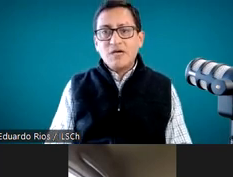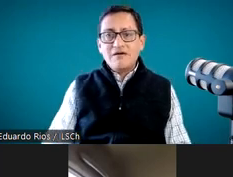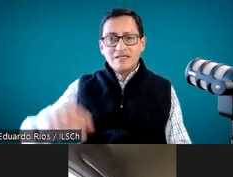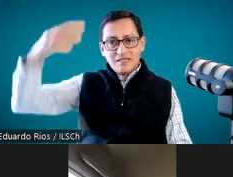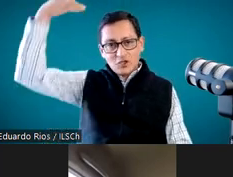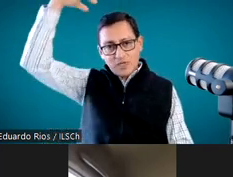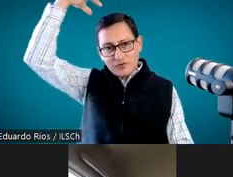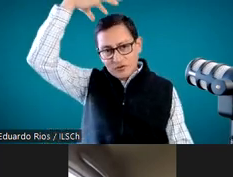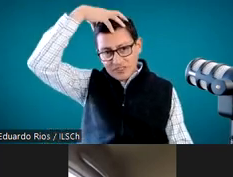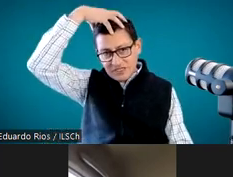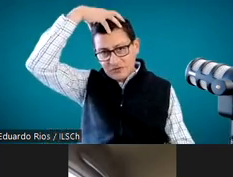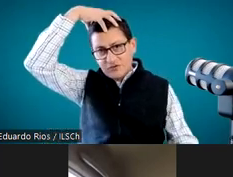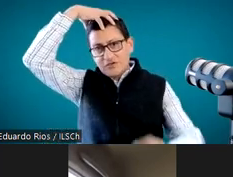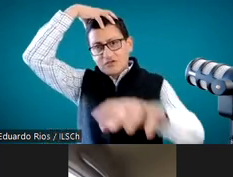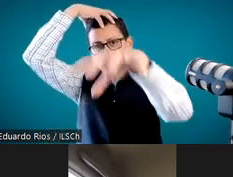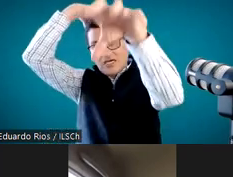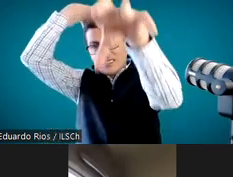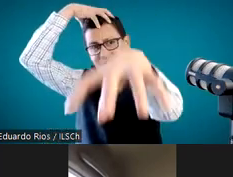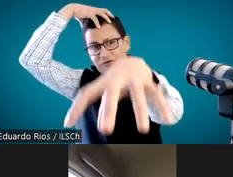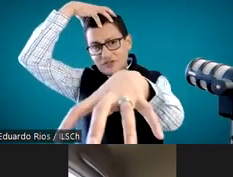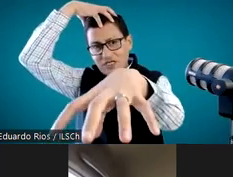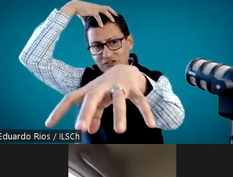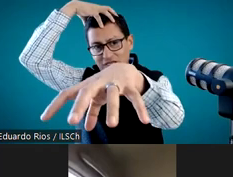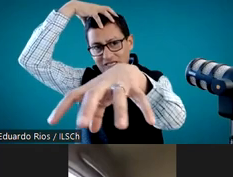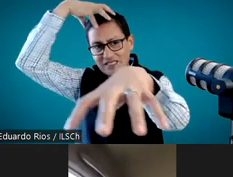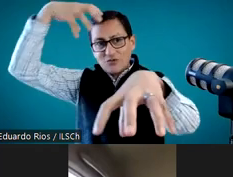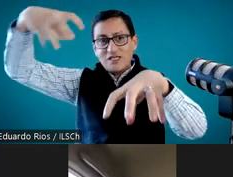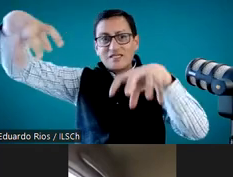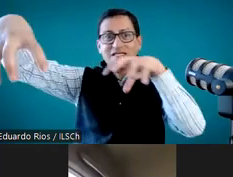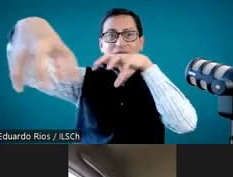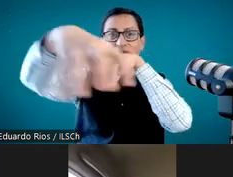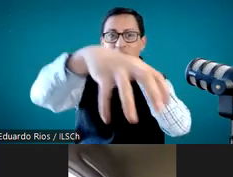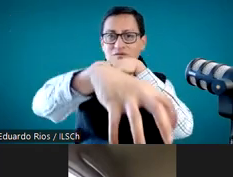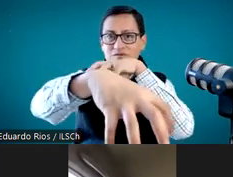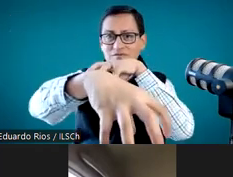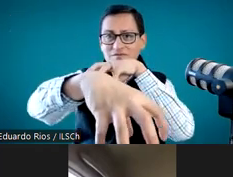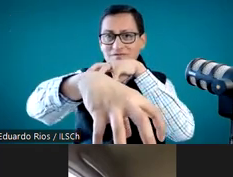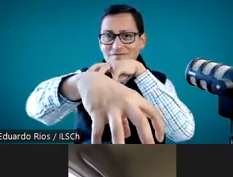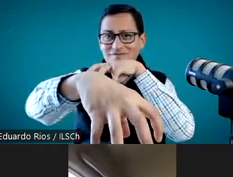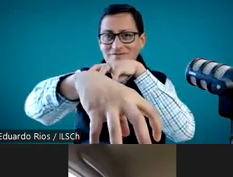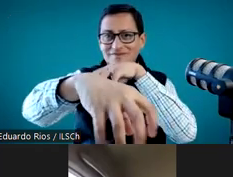otras palabras, es tomar nuestro cerebro, tomar el cerebro de la persona sorda y hacer un intercambio.